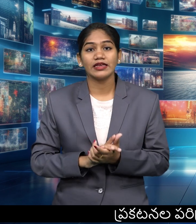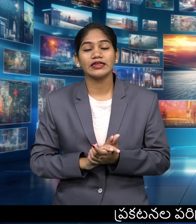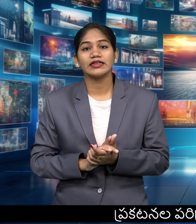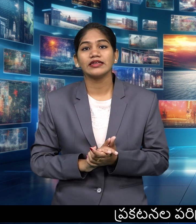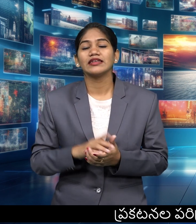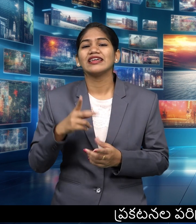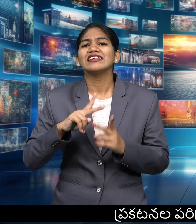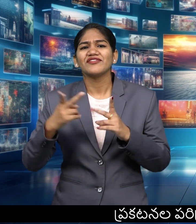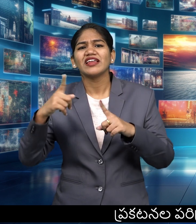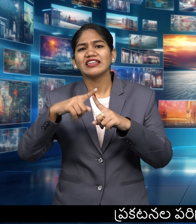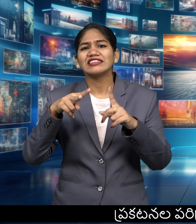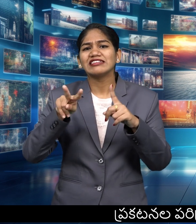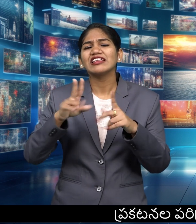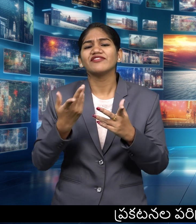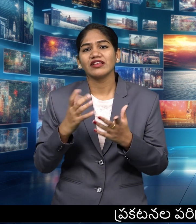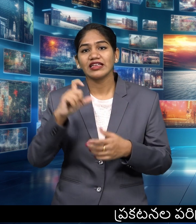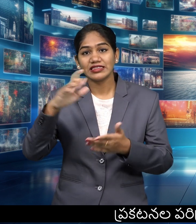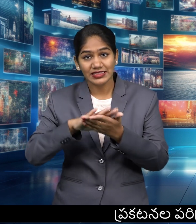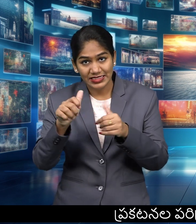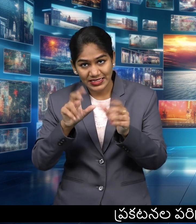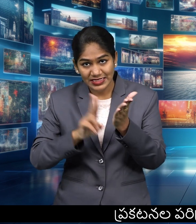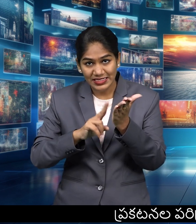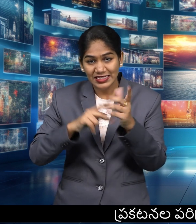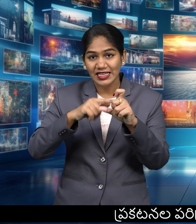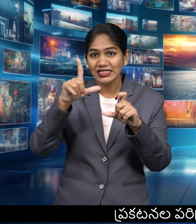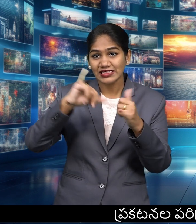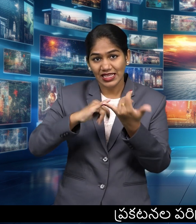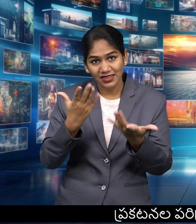ప్రకటనల పరిశ్రమలలో పనిచేసే వ్యక్తులు.